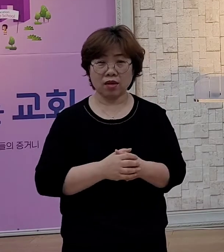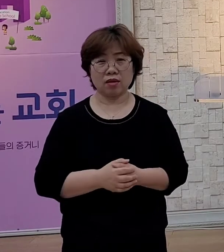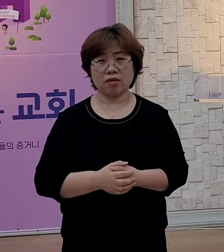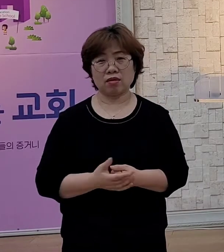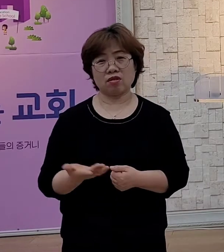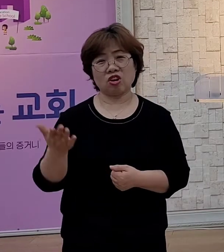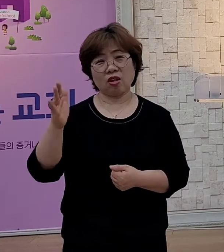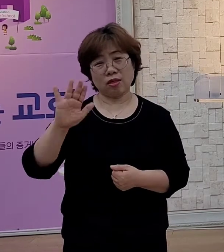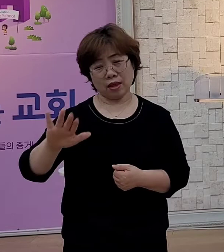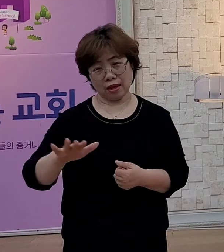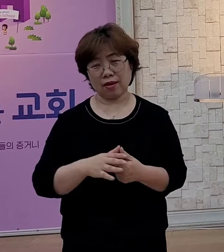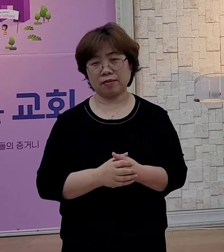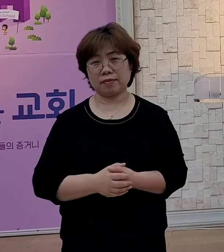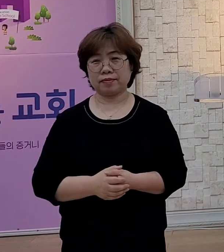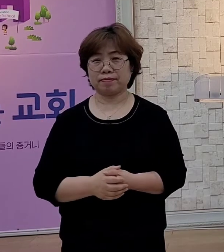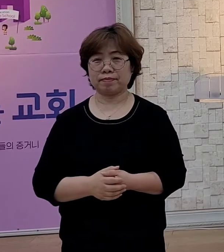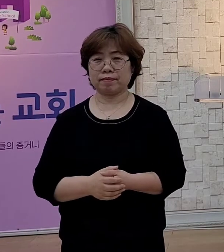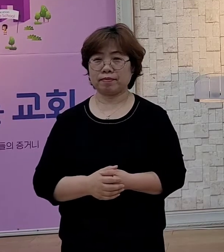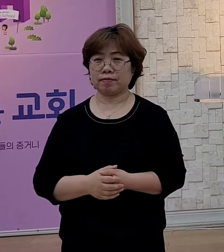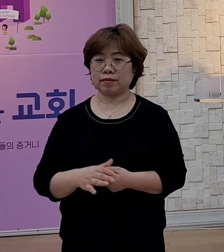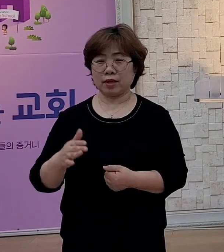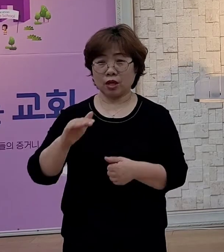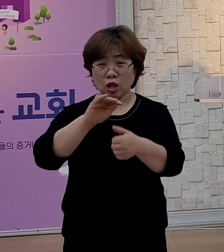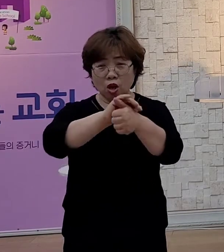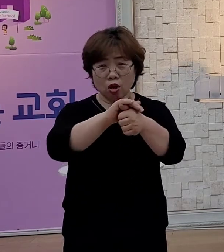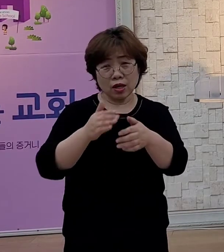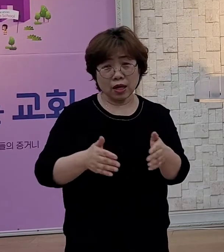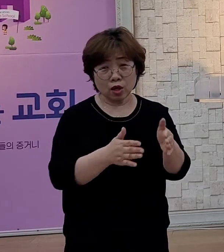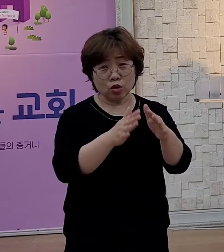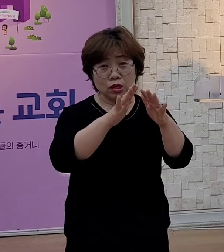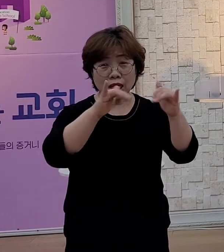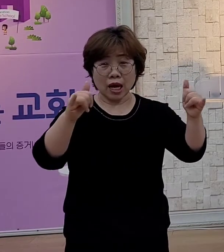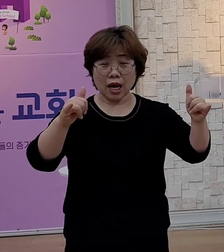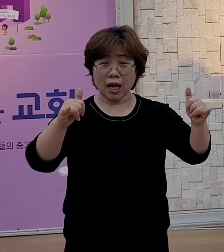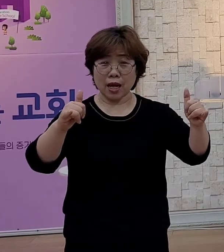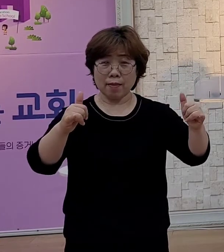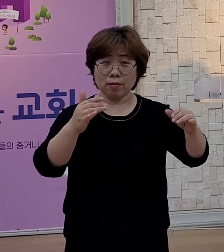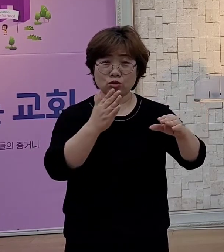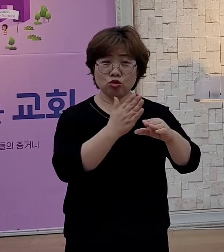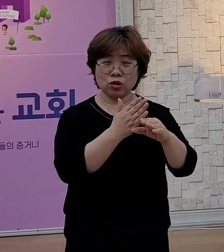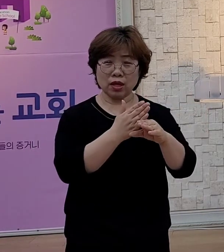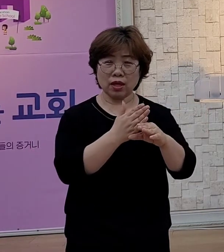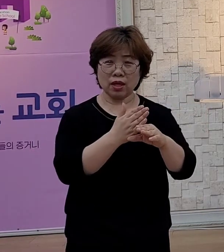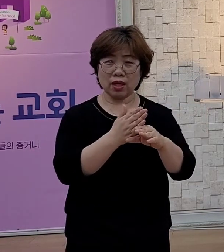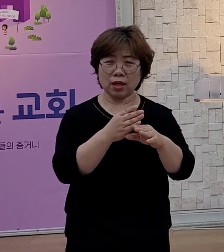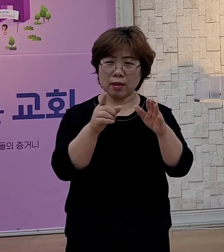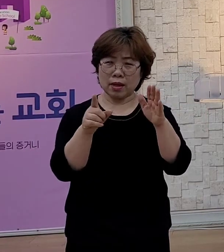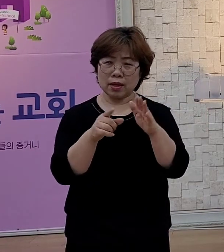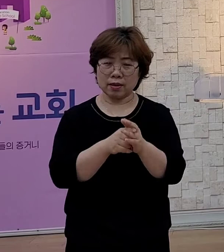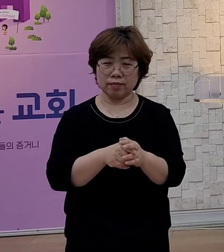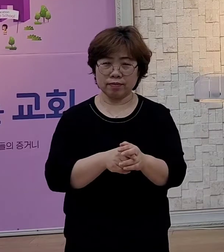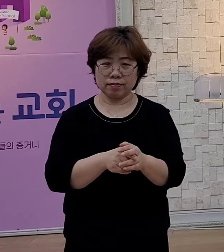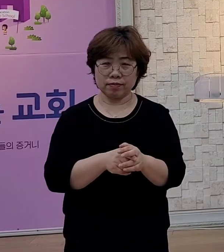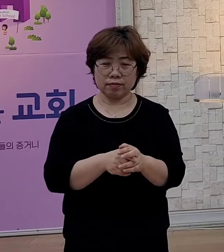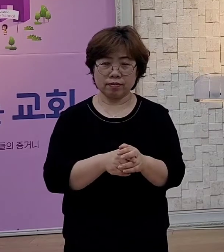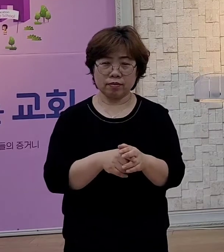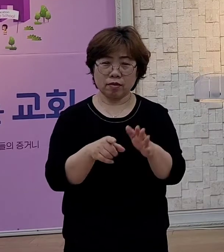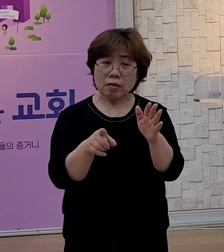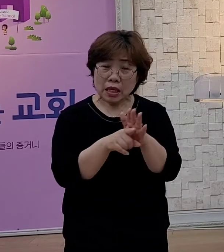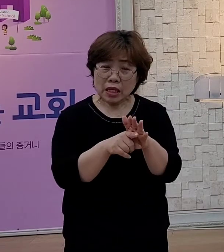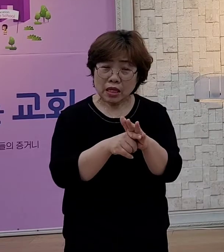자, 그런데 우리 경상도 사람들이요, 그 어떤 사람의 신앙이나